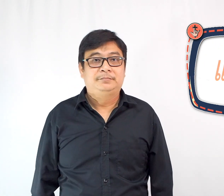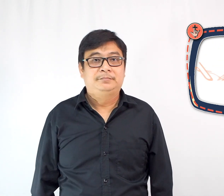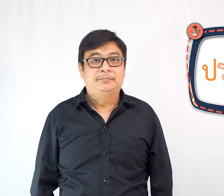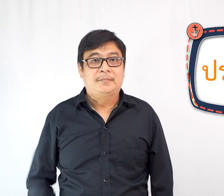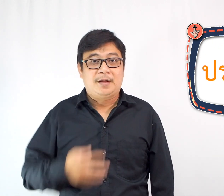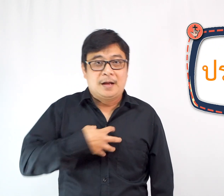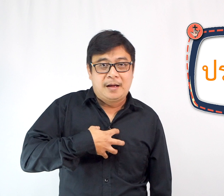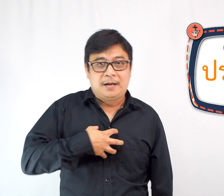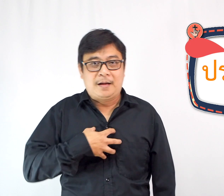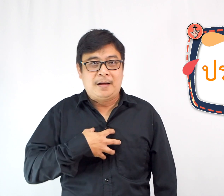ปรารถนา